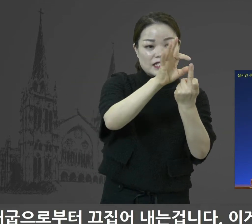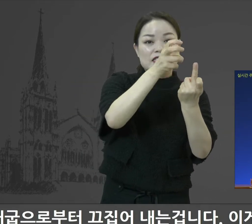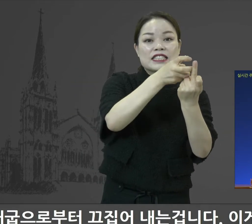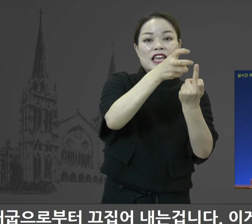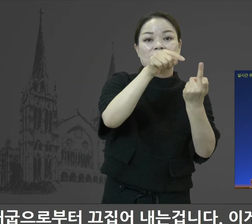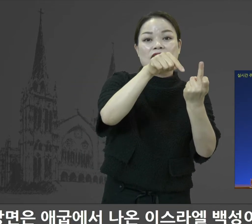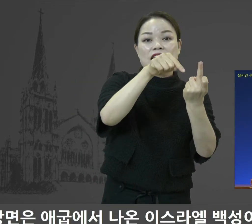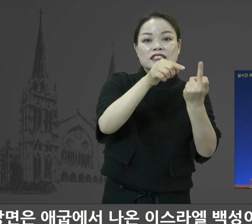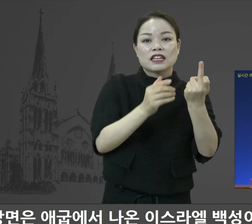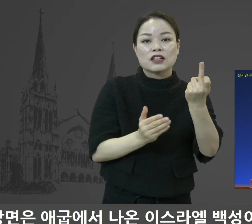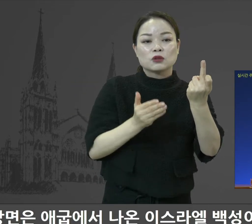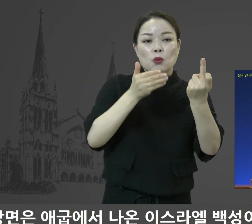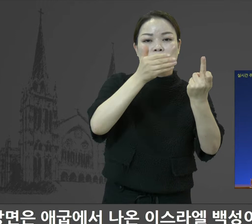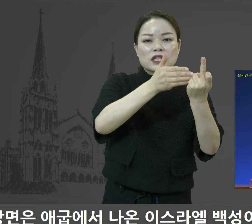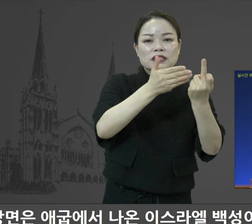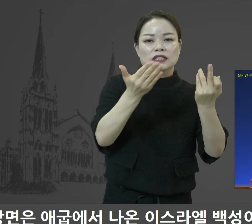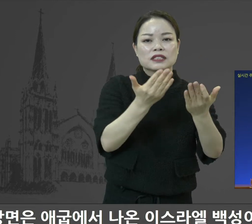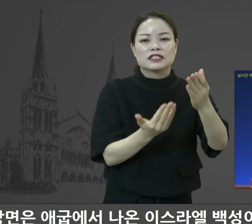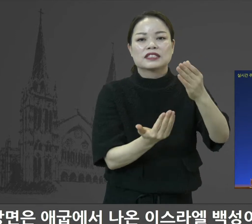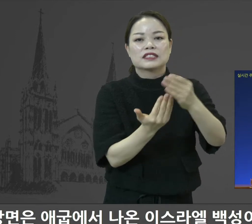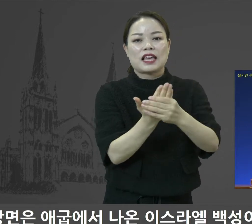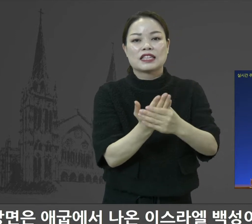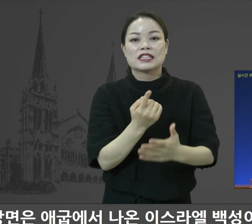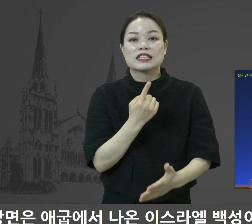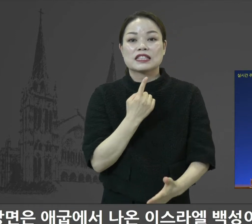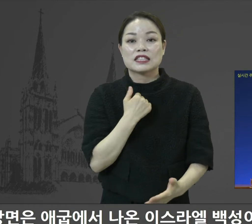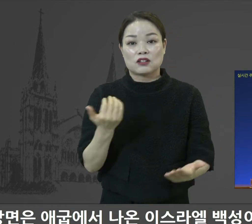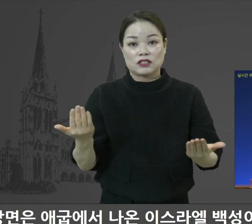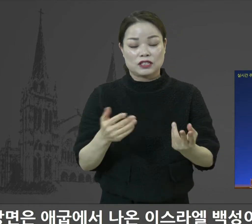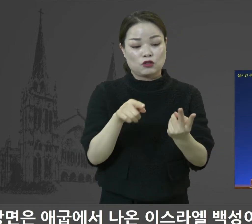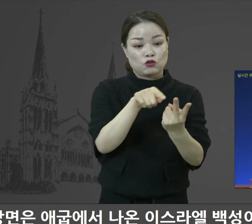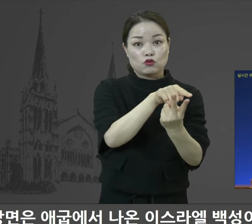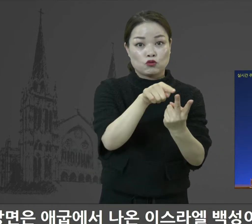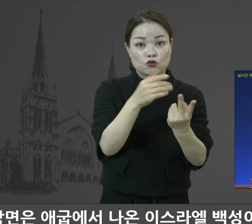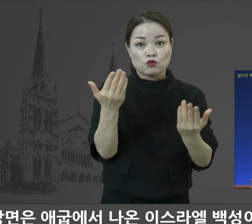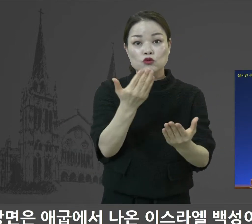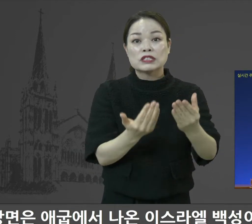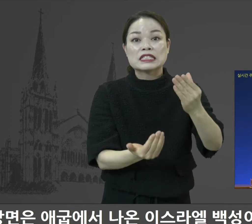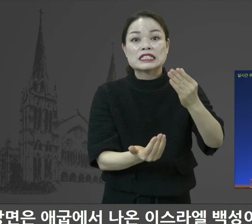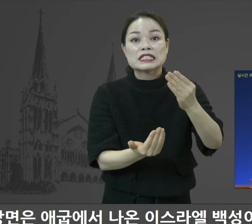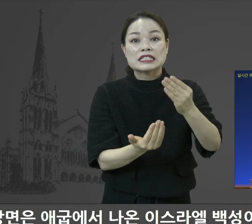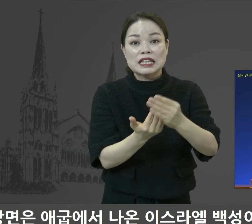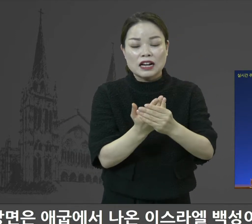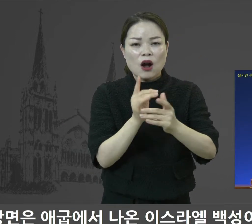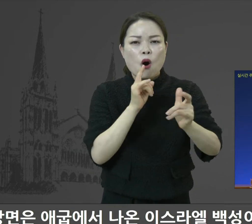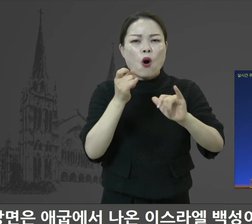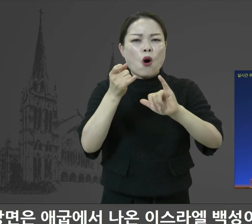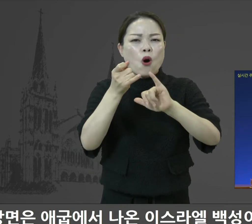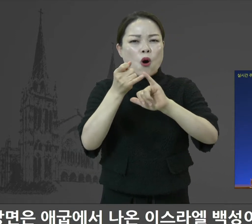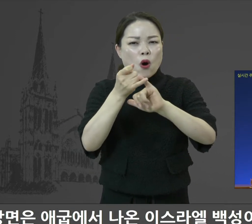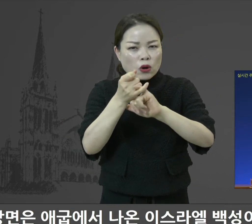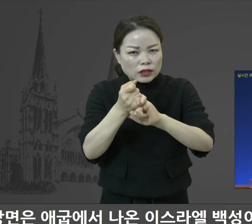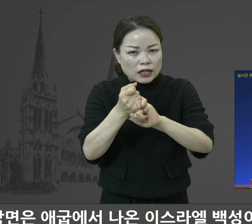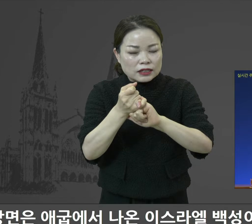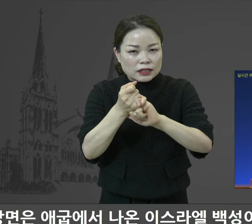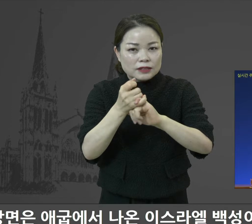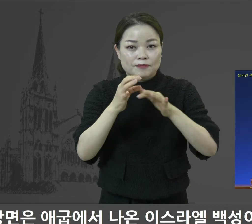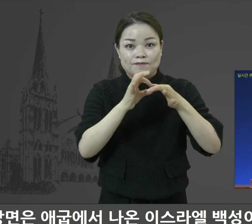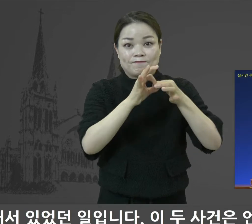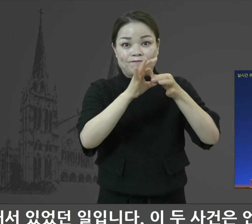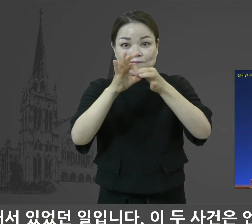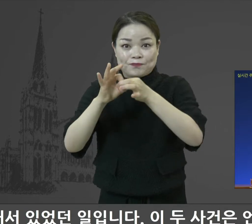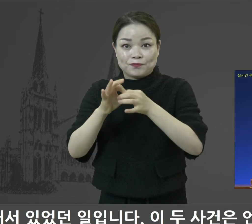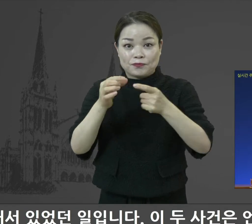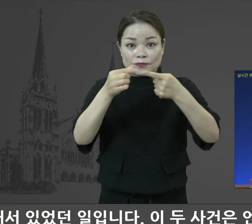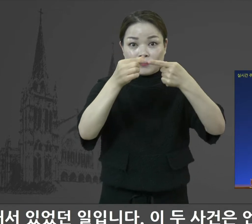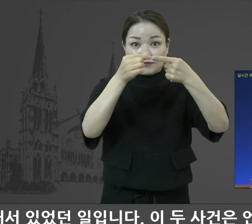거기서 있었던 일입니다. 이 두 사건은 언약을 중심으로 보면 밀접하게 연결되어 있습니다.